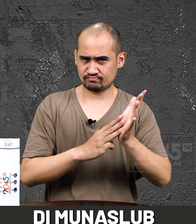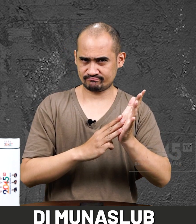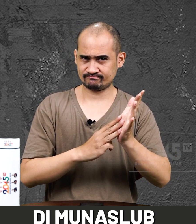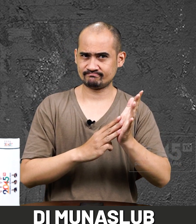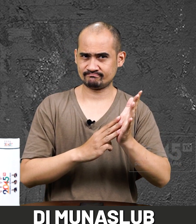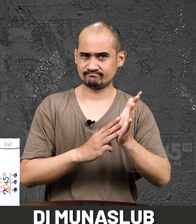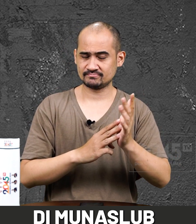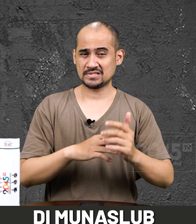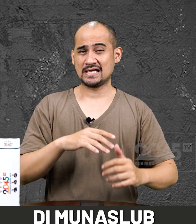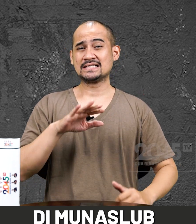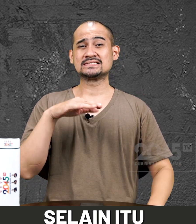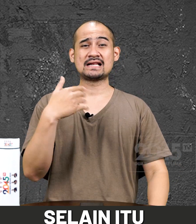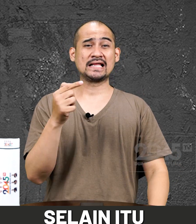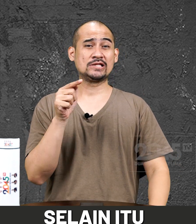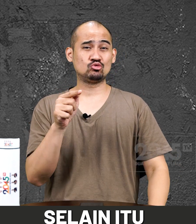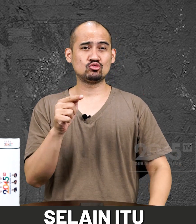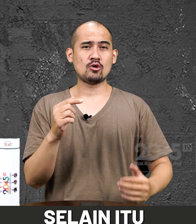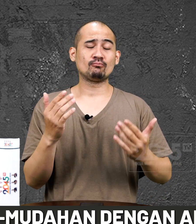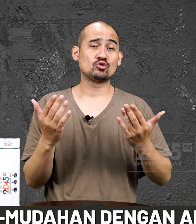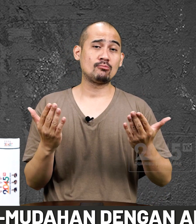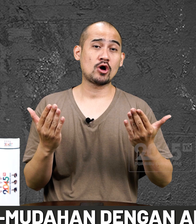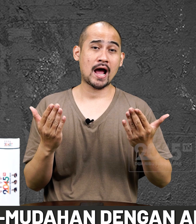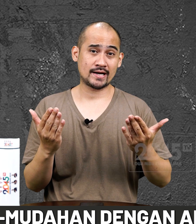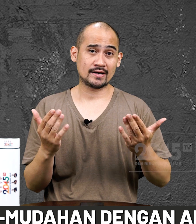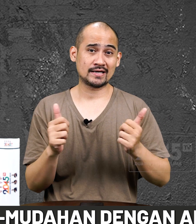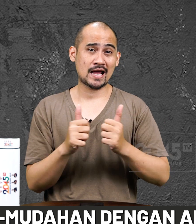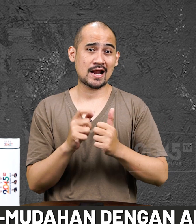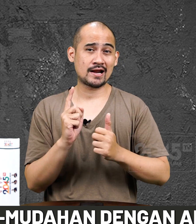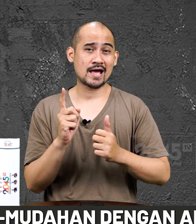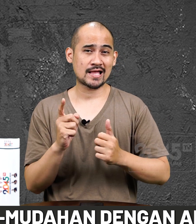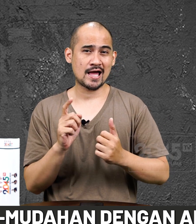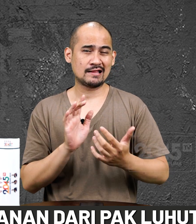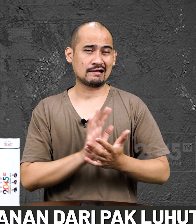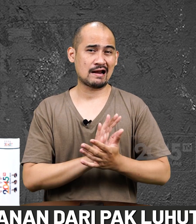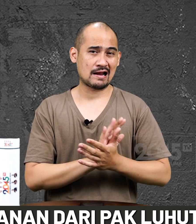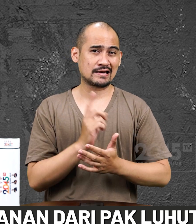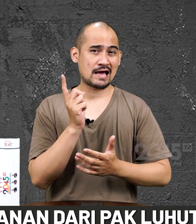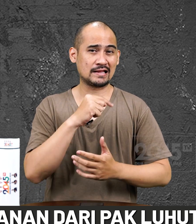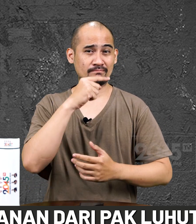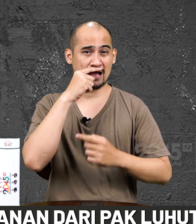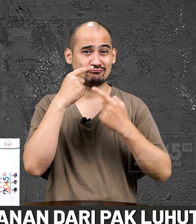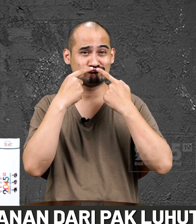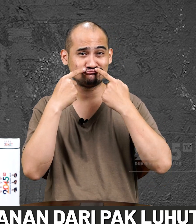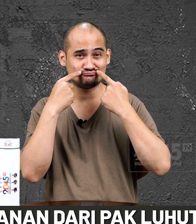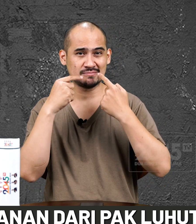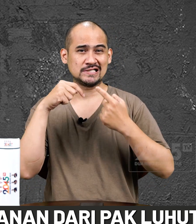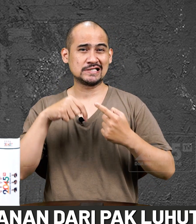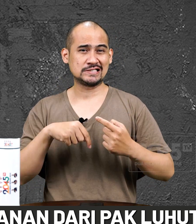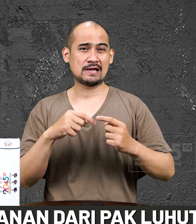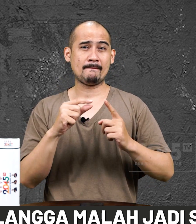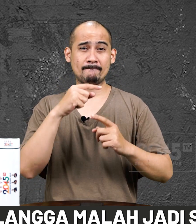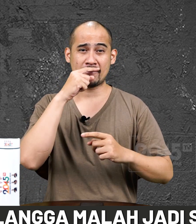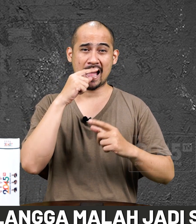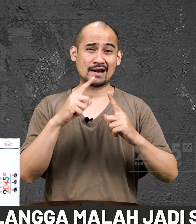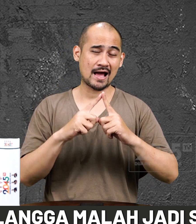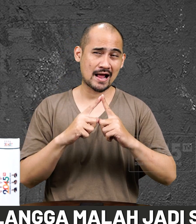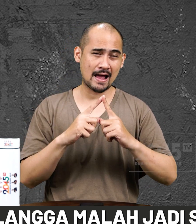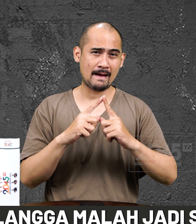Munaslub. Selain itu, mudah-mudahan dengan adanya tekanan dari Pak Luhut ini, Pak Airlangga malah jadi